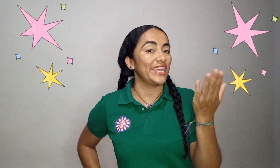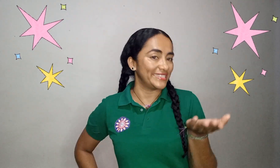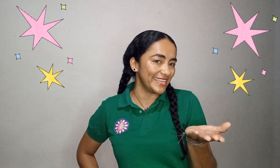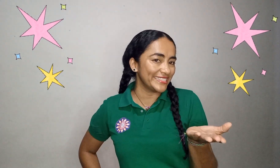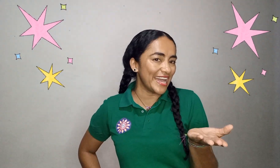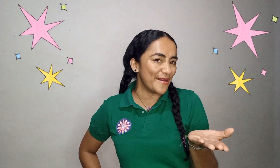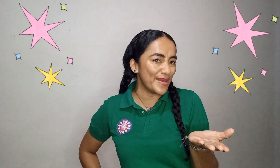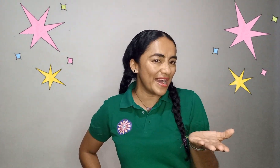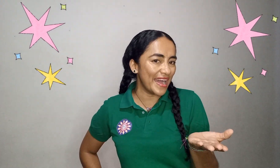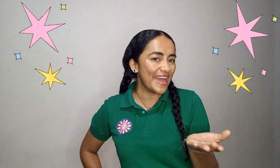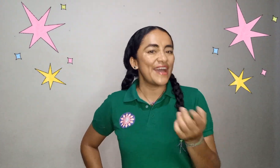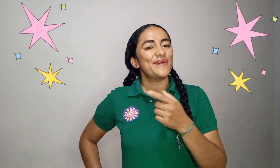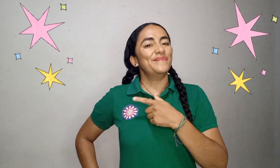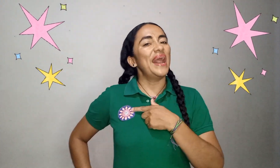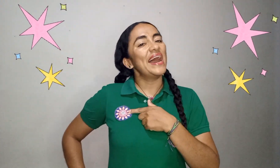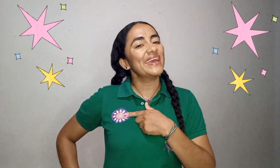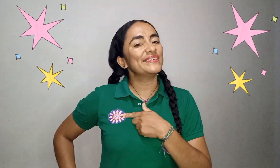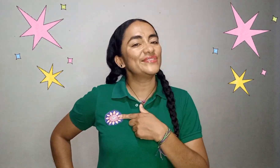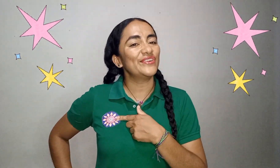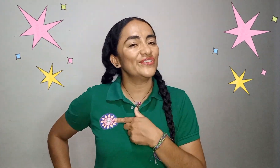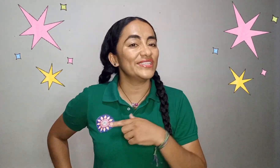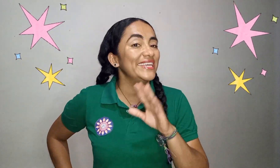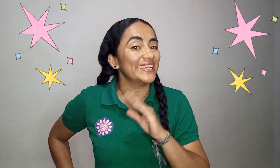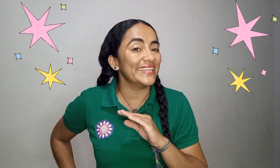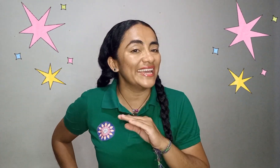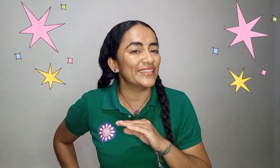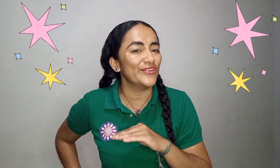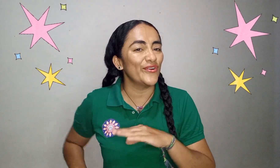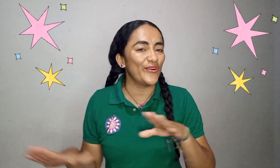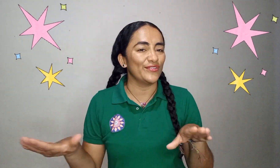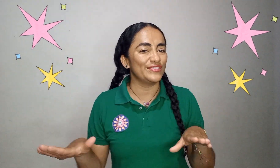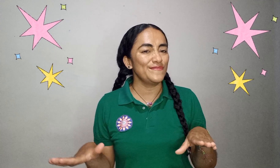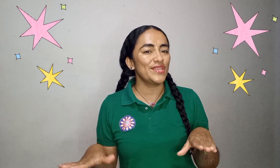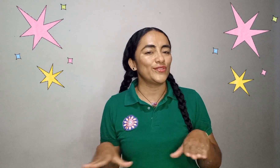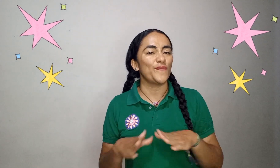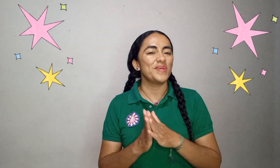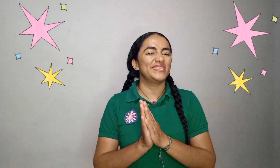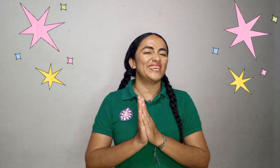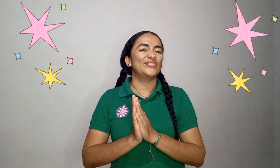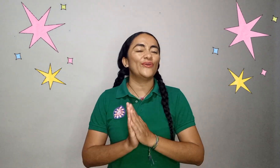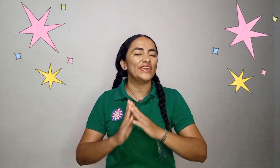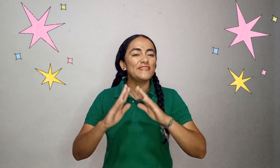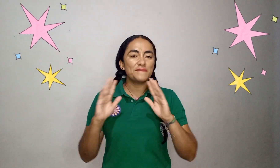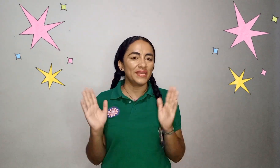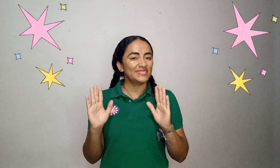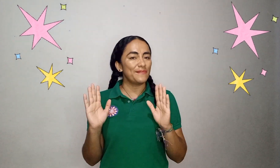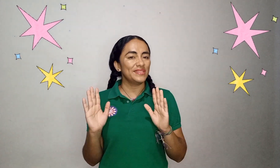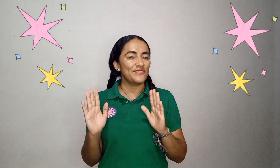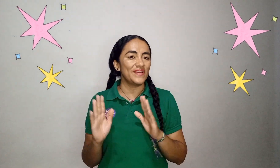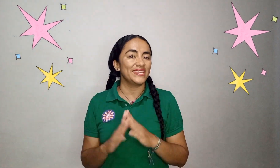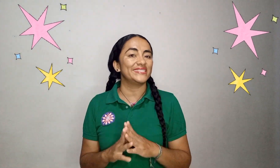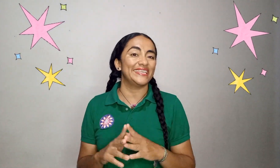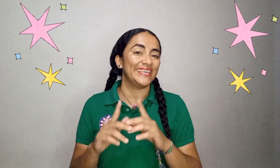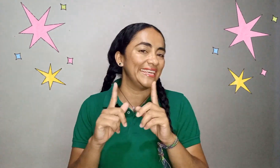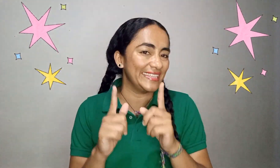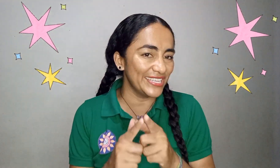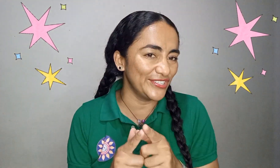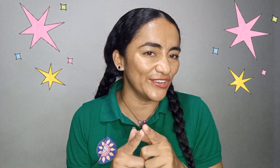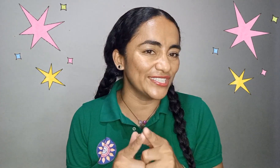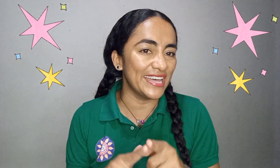se llama Maestros Irradiando Conocimiento. Me siento inmensamente feliz y dichosa de